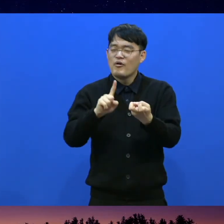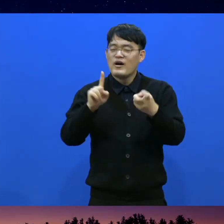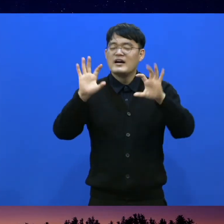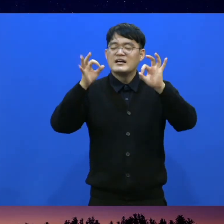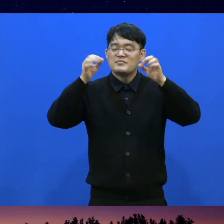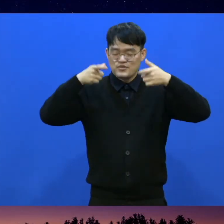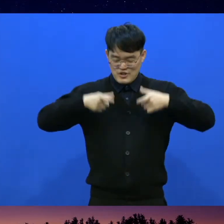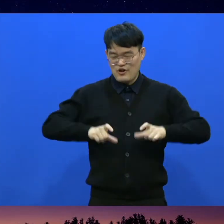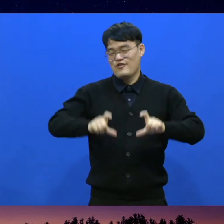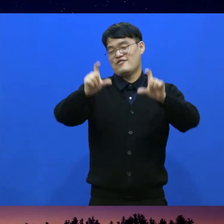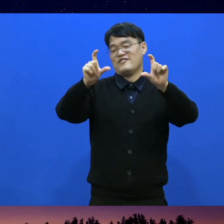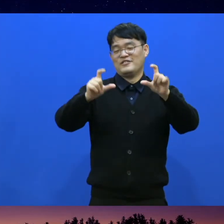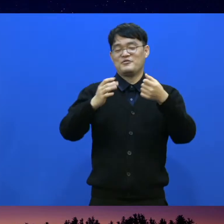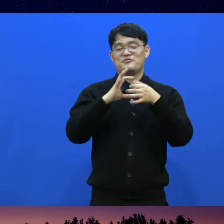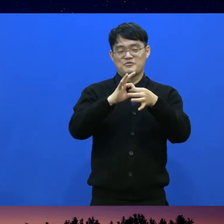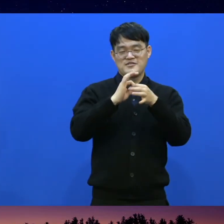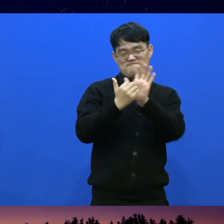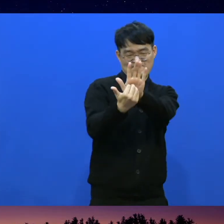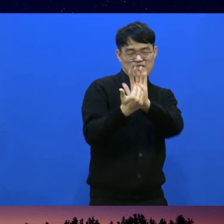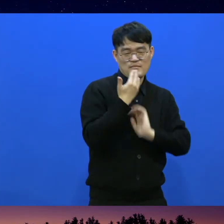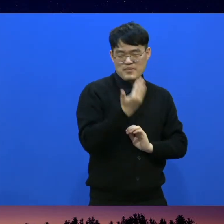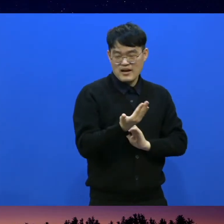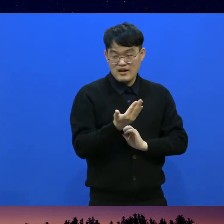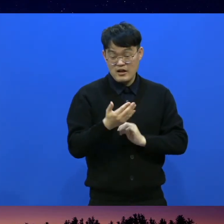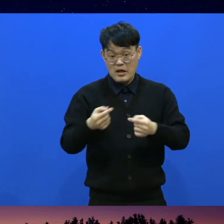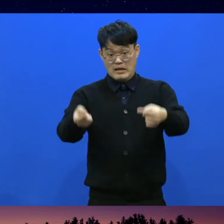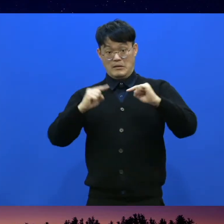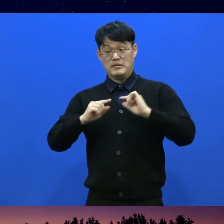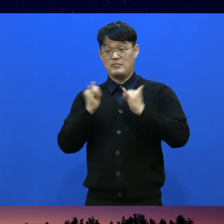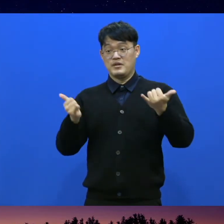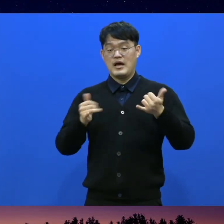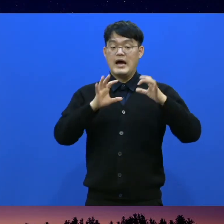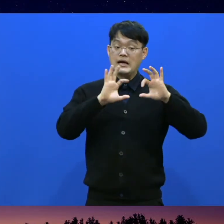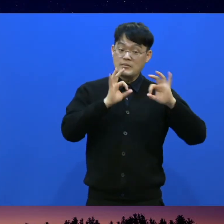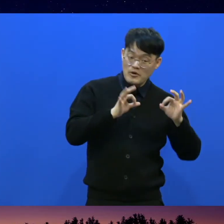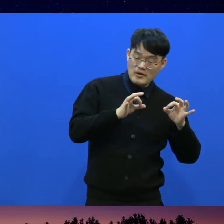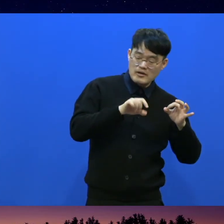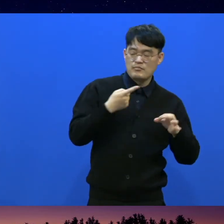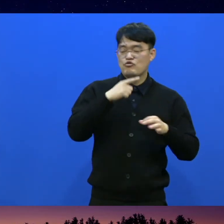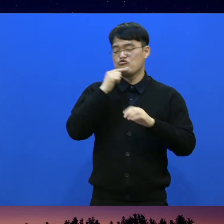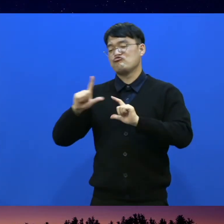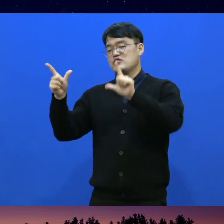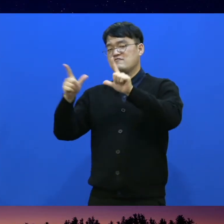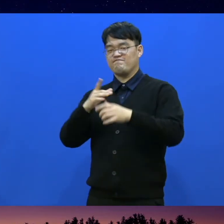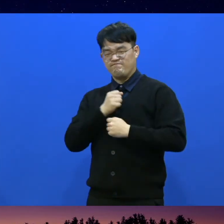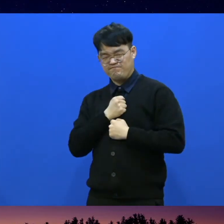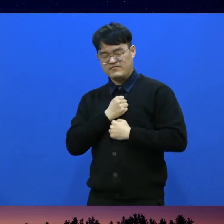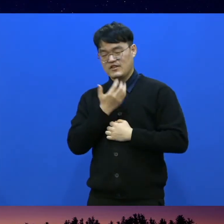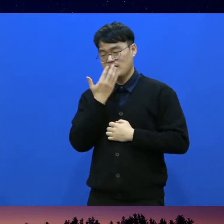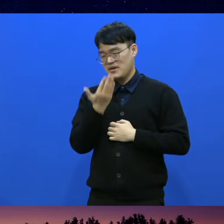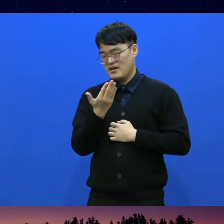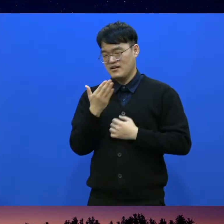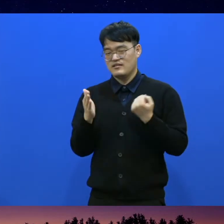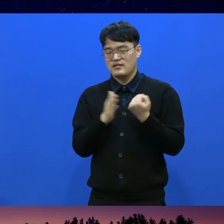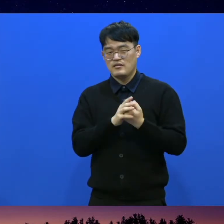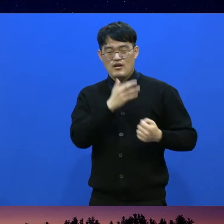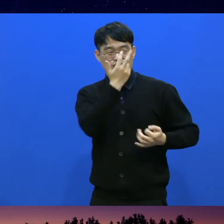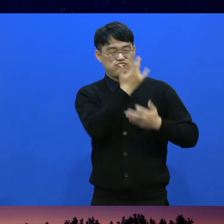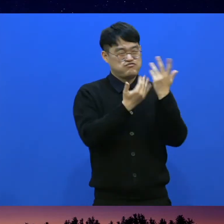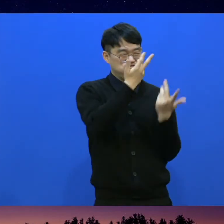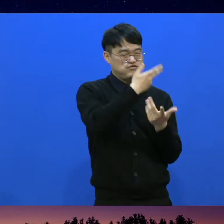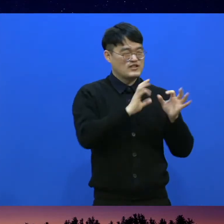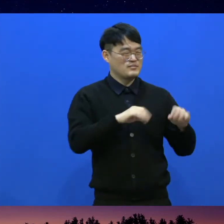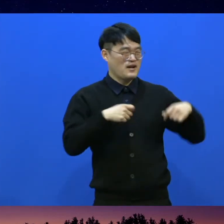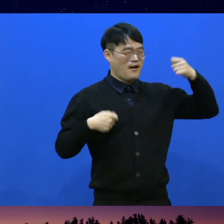금요일 온 분들은 이제 딱 중심 금요일 주일 딱 지키는 거거든요. 그래서 이 불금과